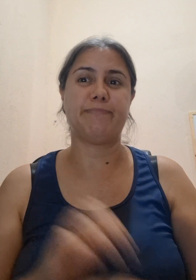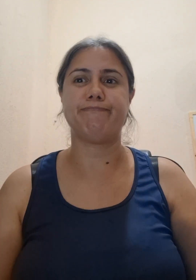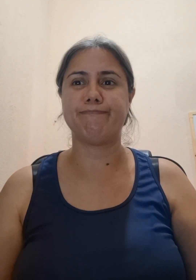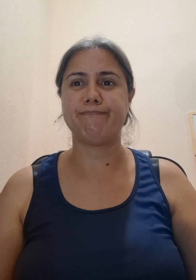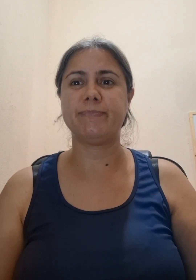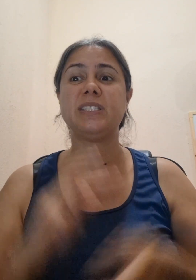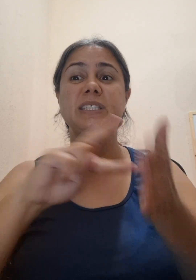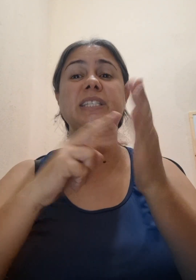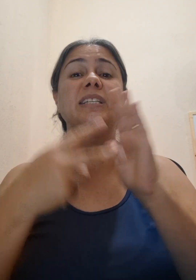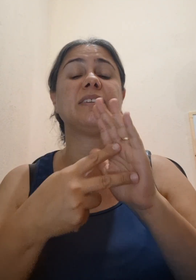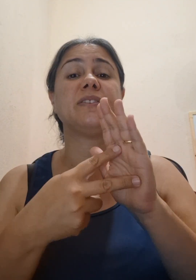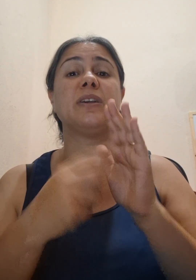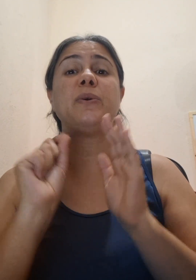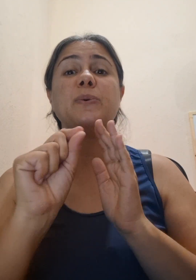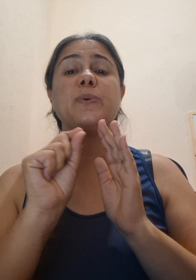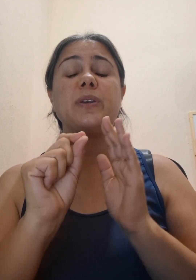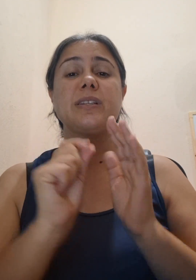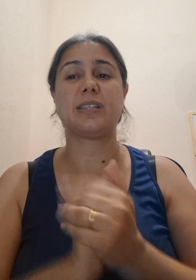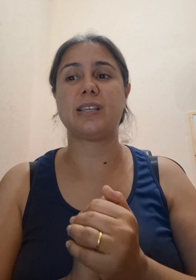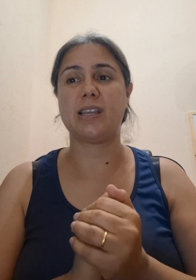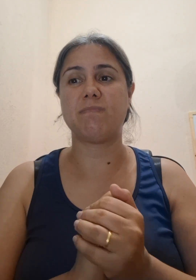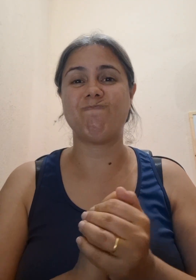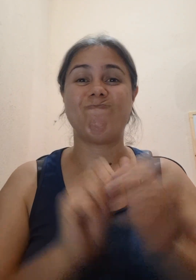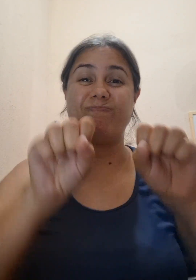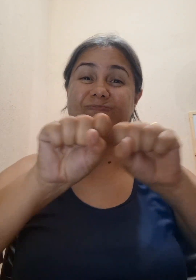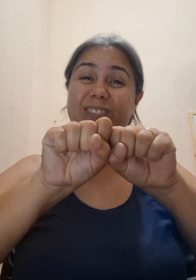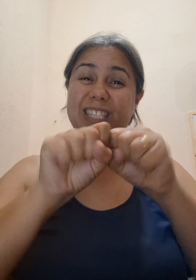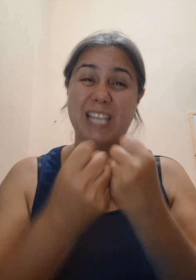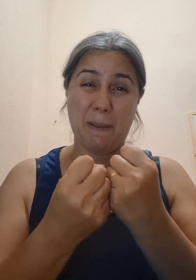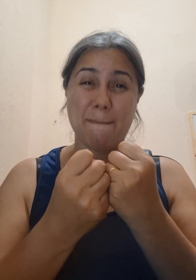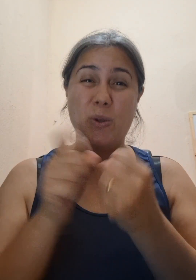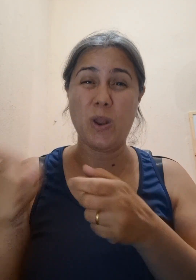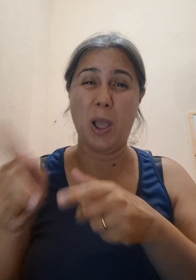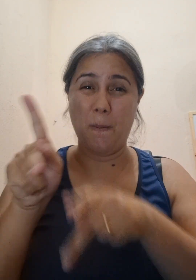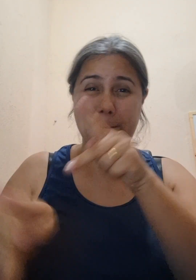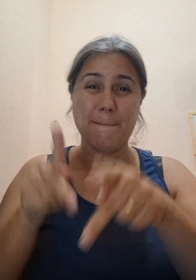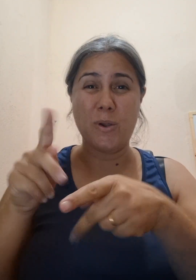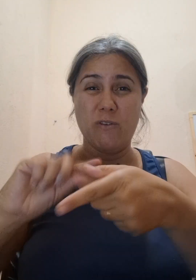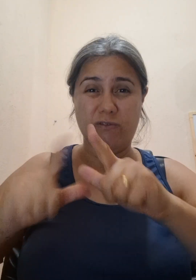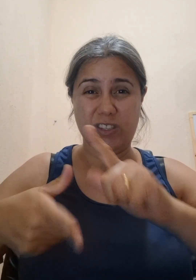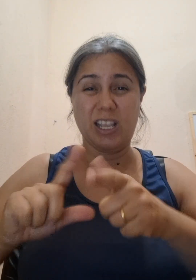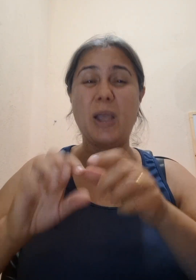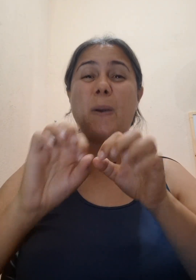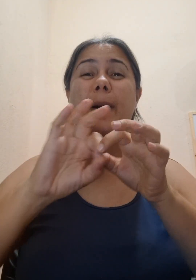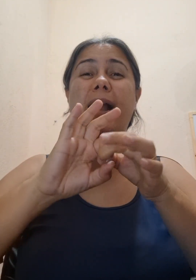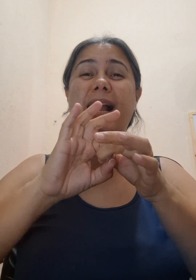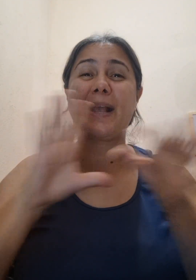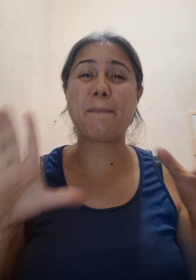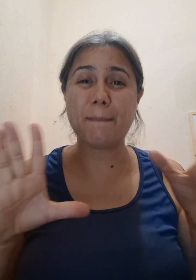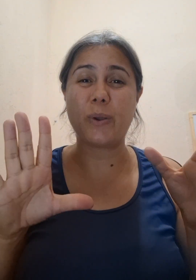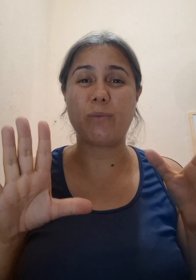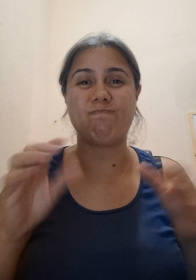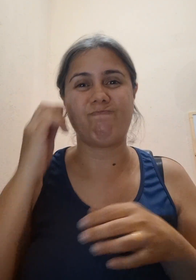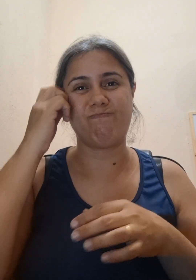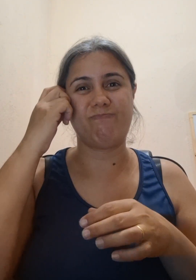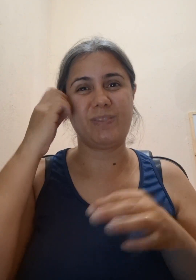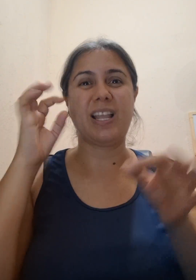quebra a aliança, as tábuas da lei, que significa que o povo